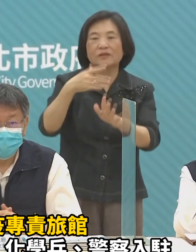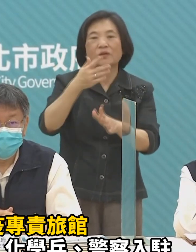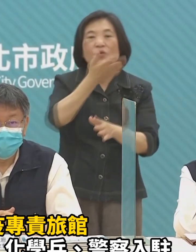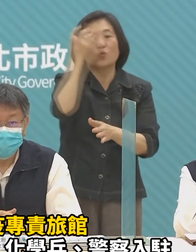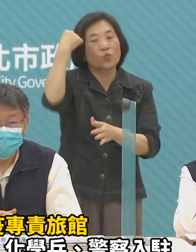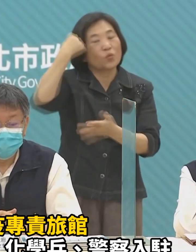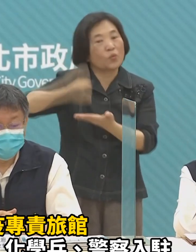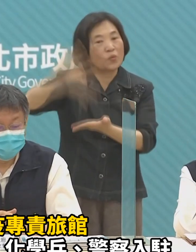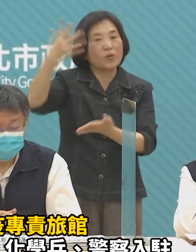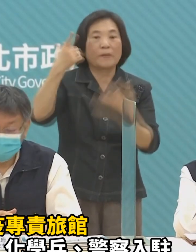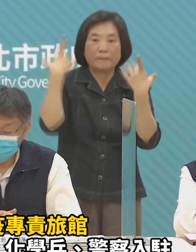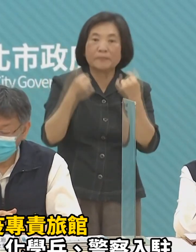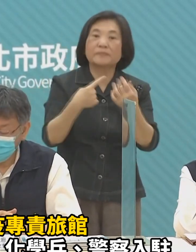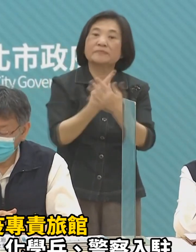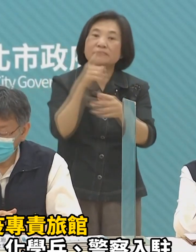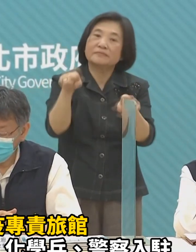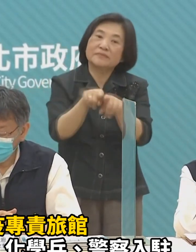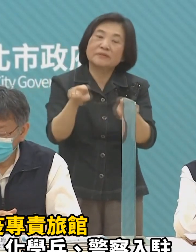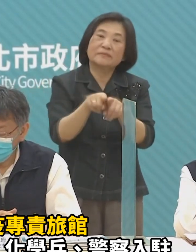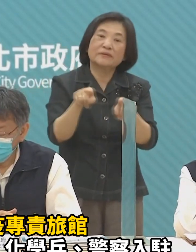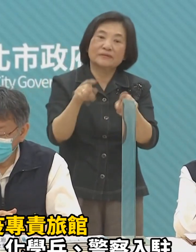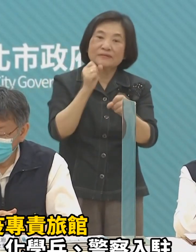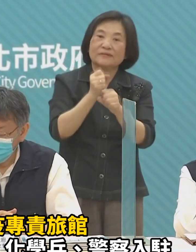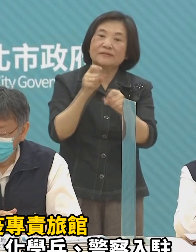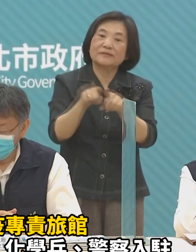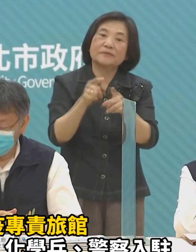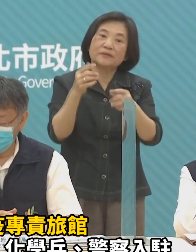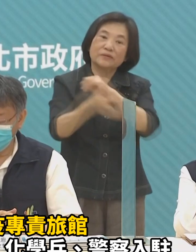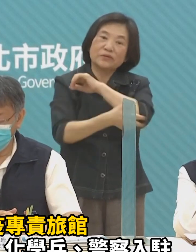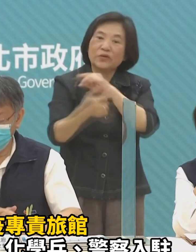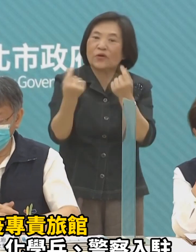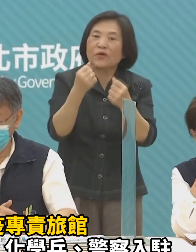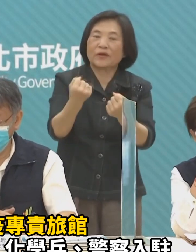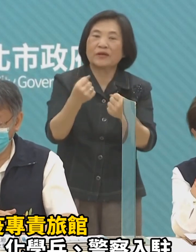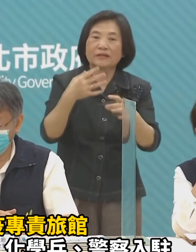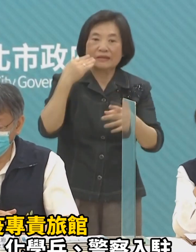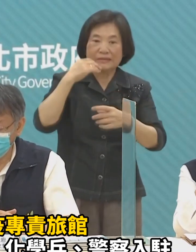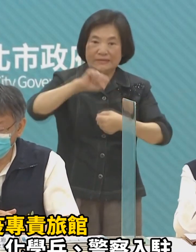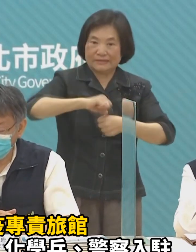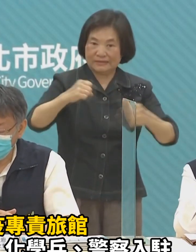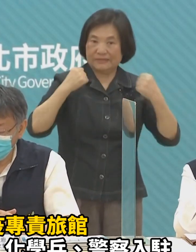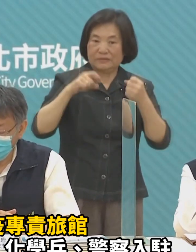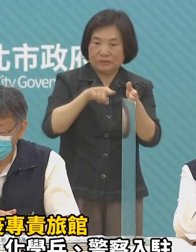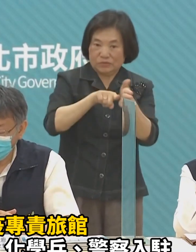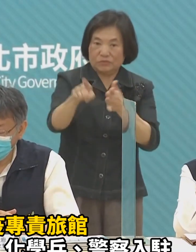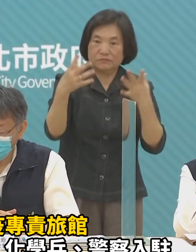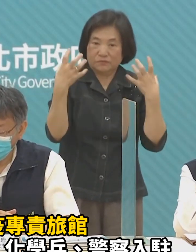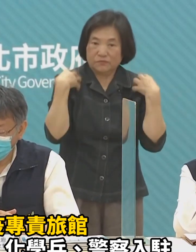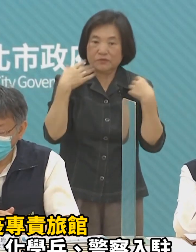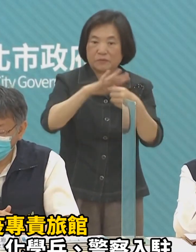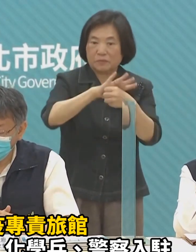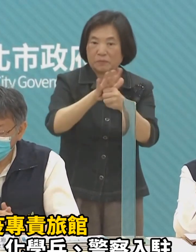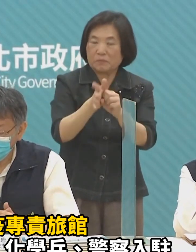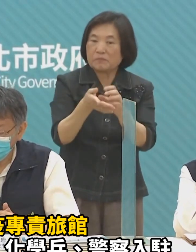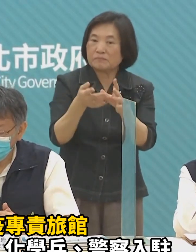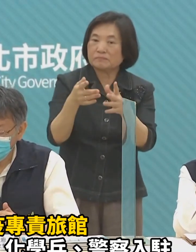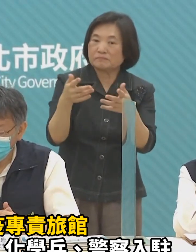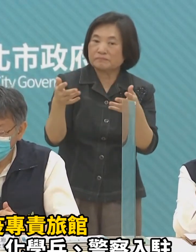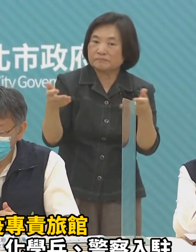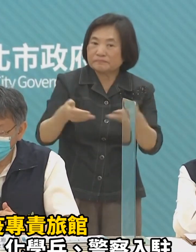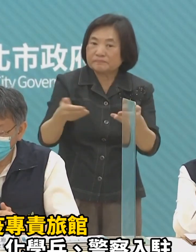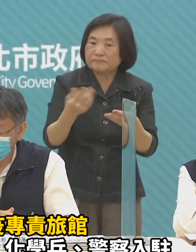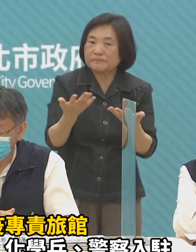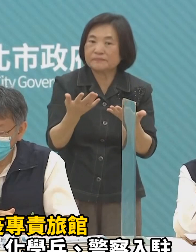来只有员工，就是一般旅馆的员工。那在我们加强版的专责防疫旅馆的内部，我们现在会增